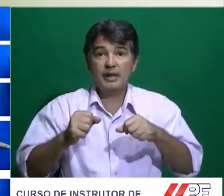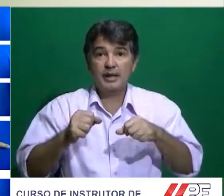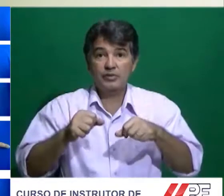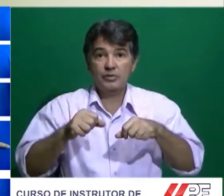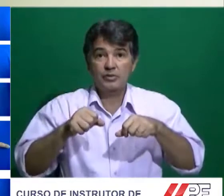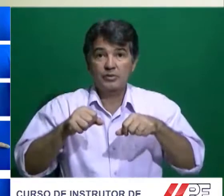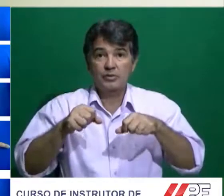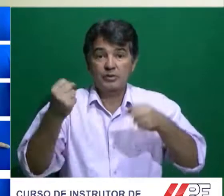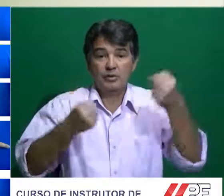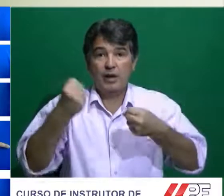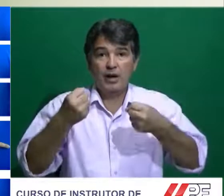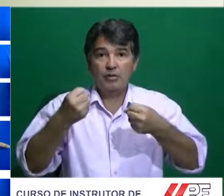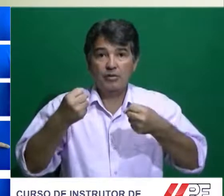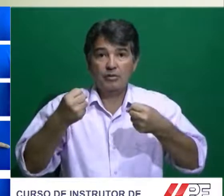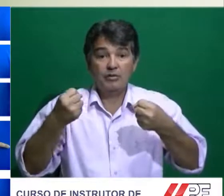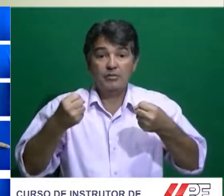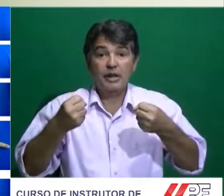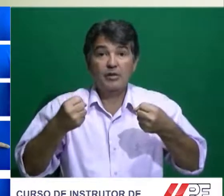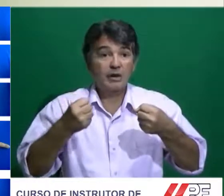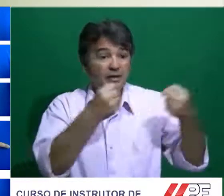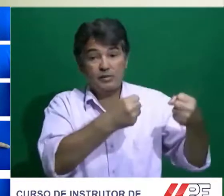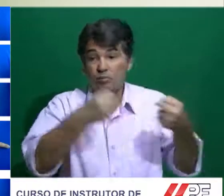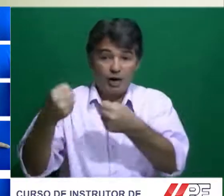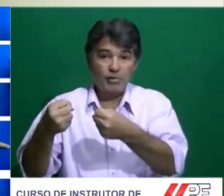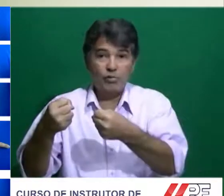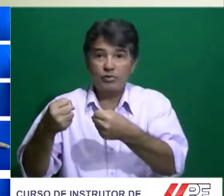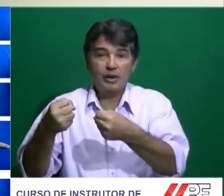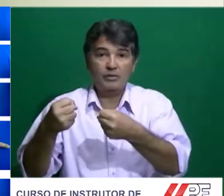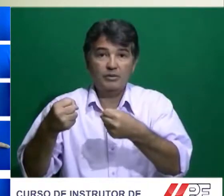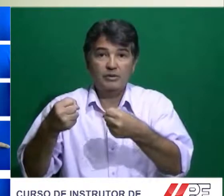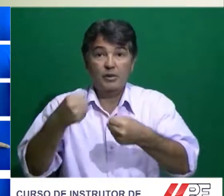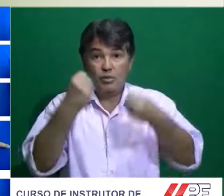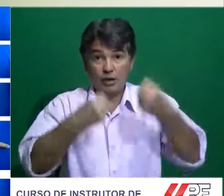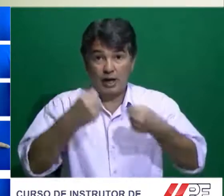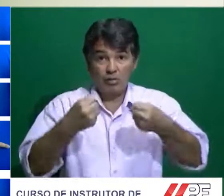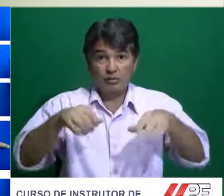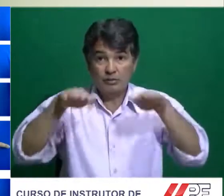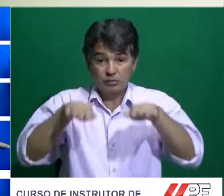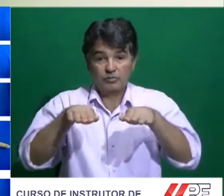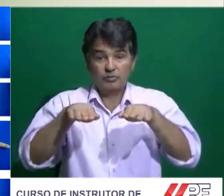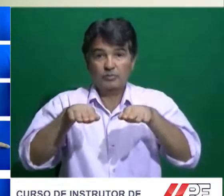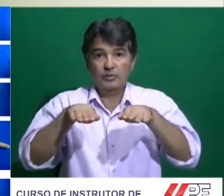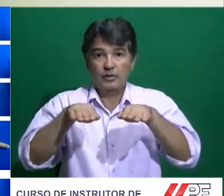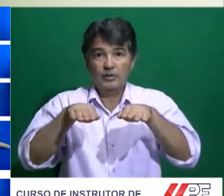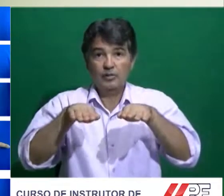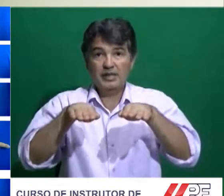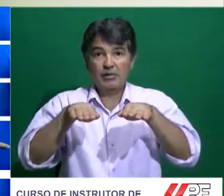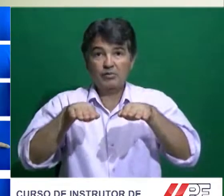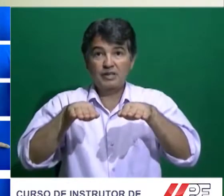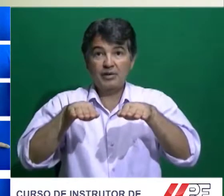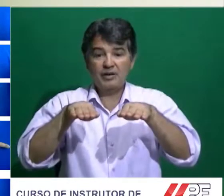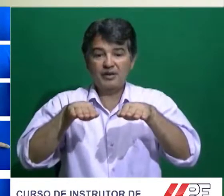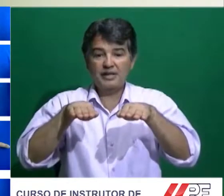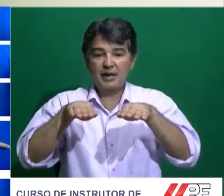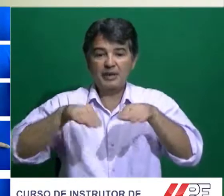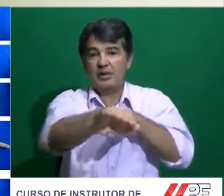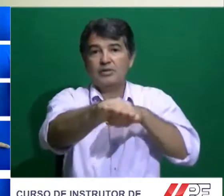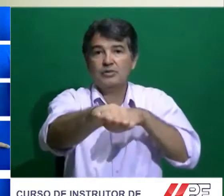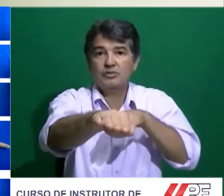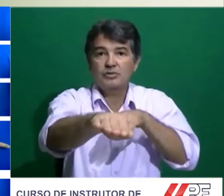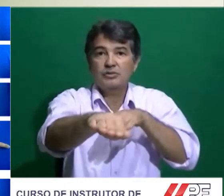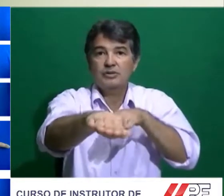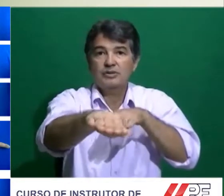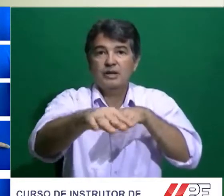carros estão emparelhados. Um carro. E aí. Como é que vai ser um carro com outro? Não. O carro. Tum. Um saiu na frente